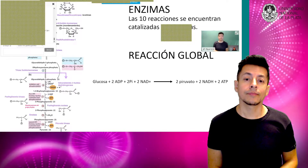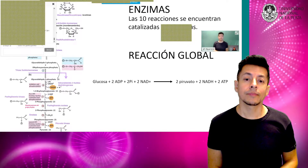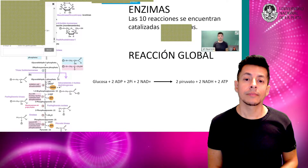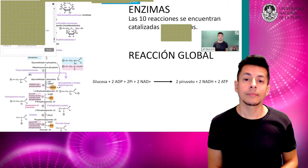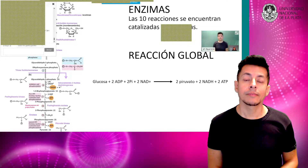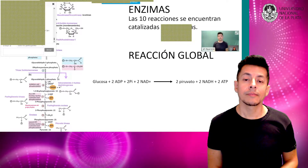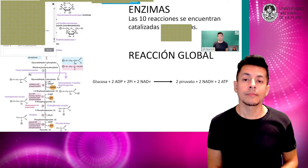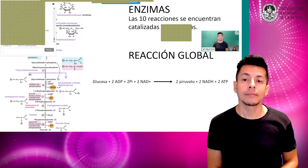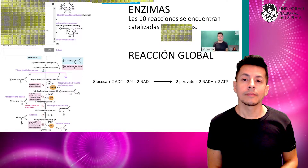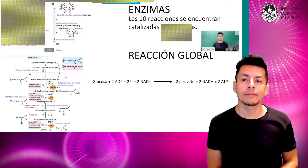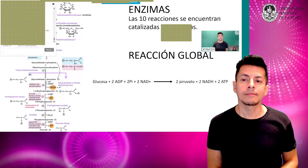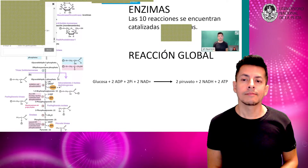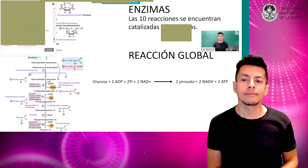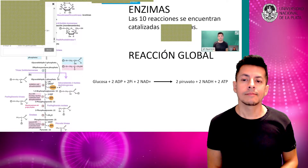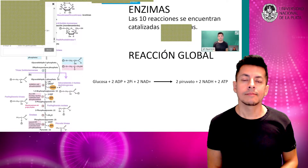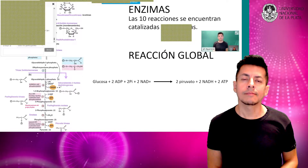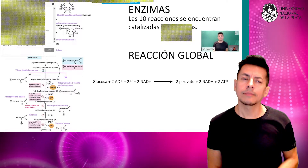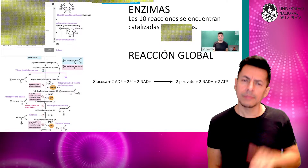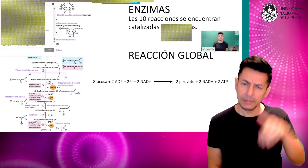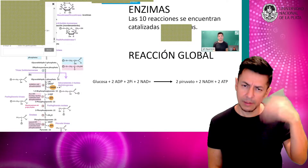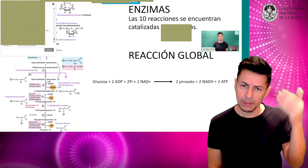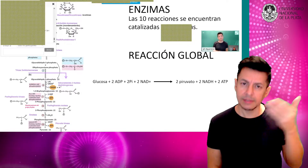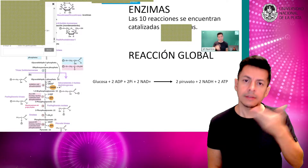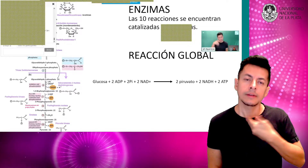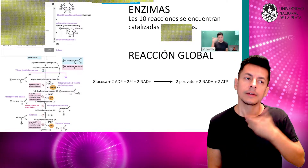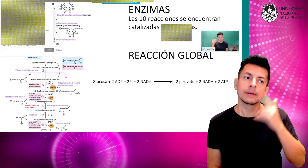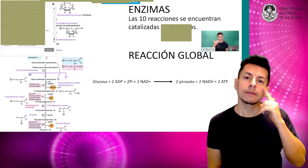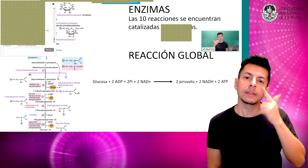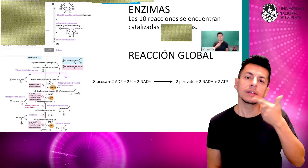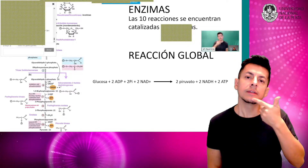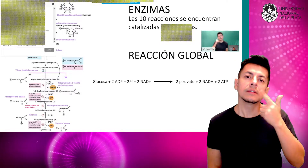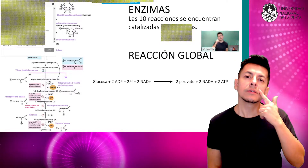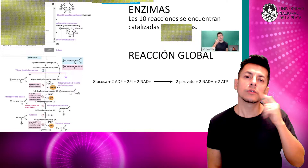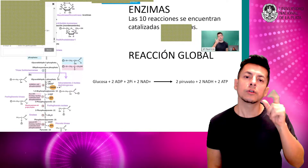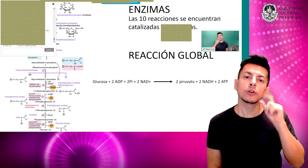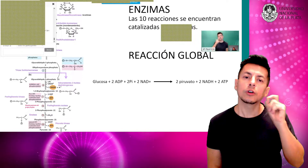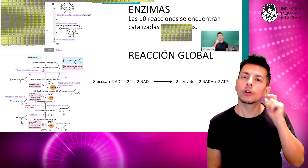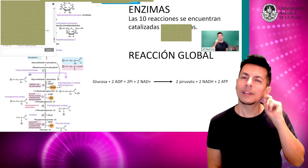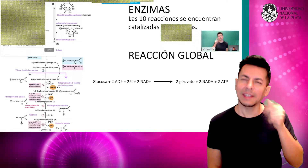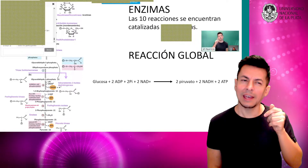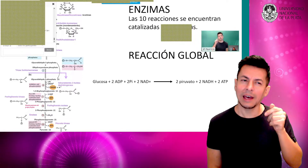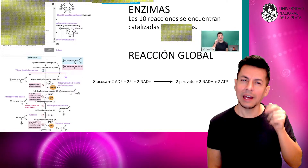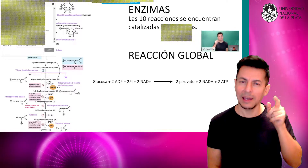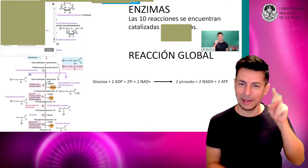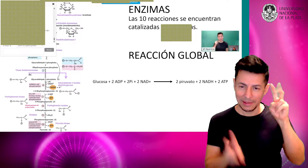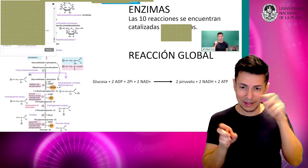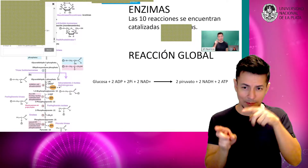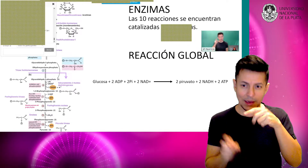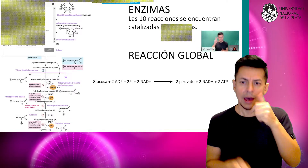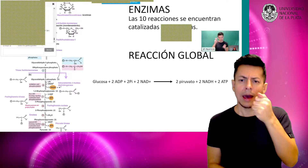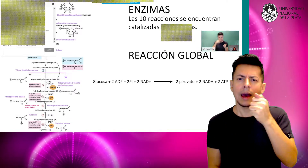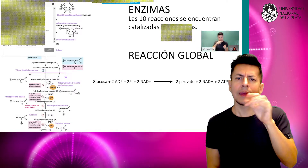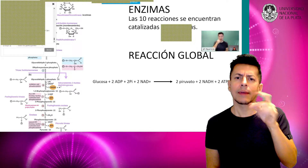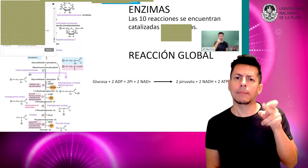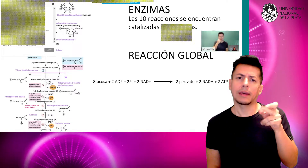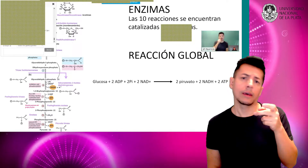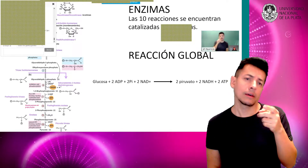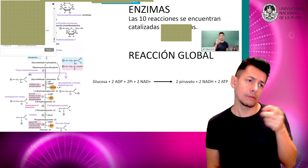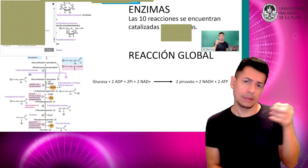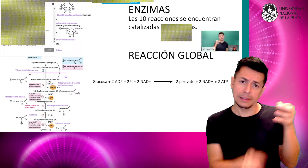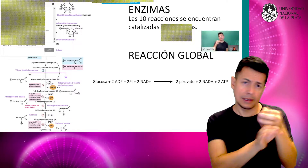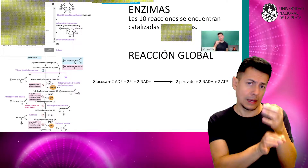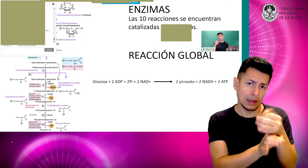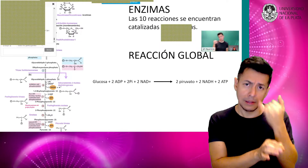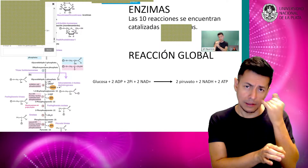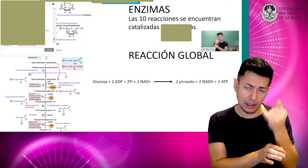Si no me equivoco, en fisiología ustedes están viendo, ya vieron qué es el ATP, así que me pueden decir qué es el ATP, más allá